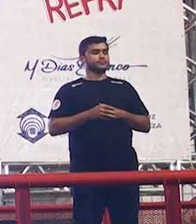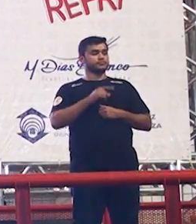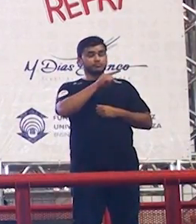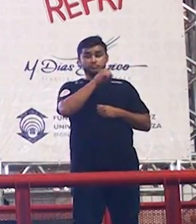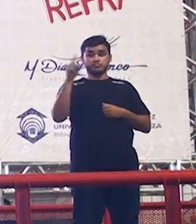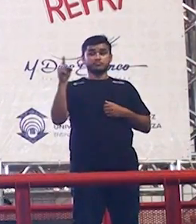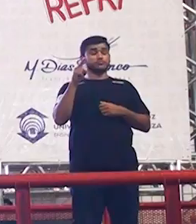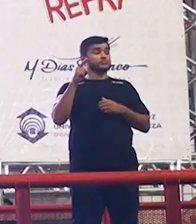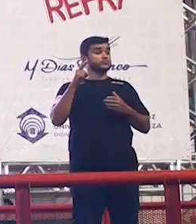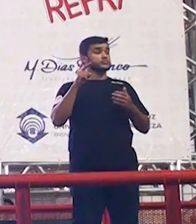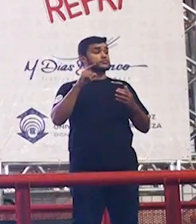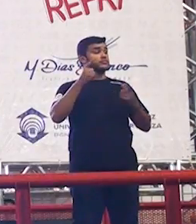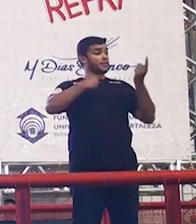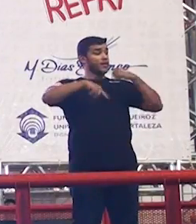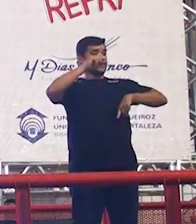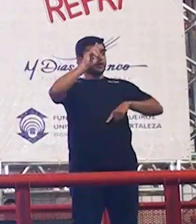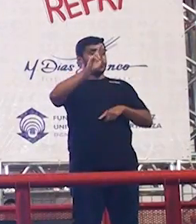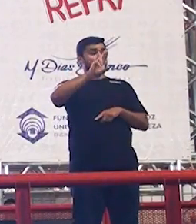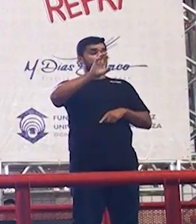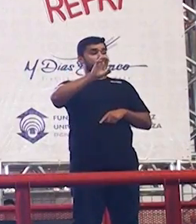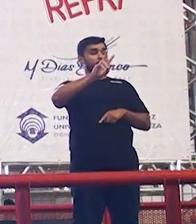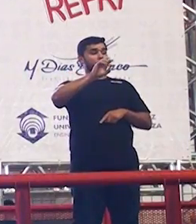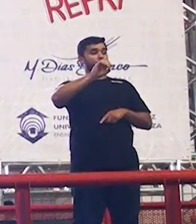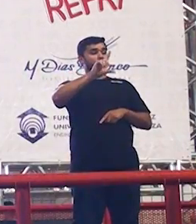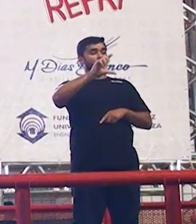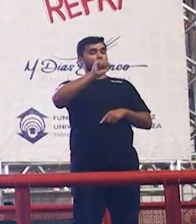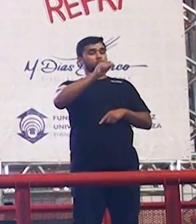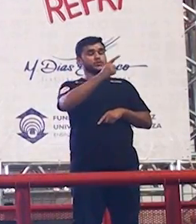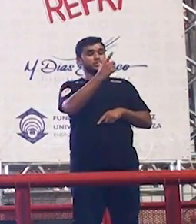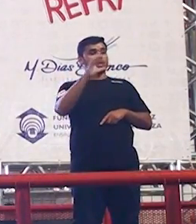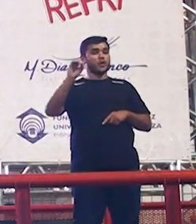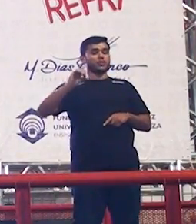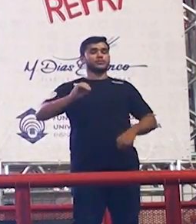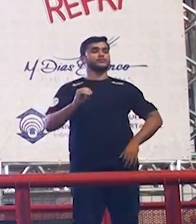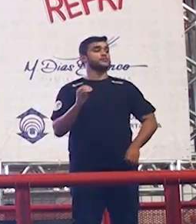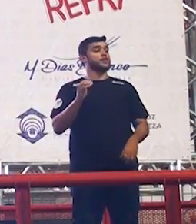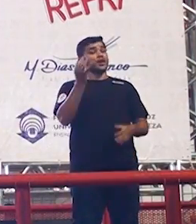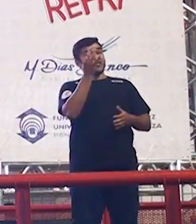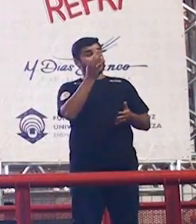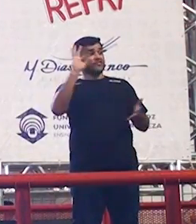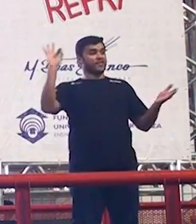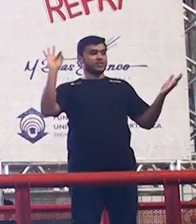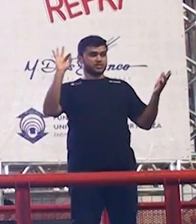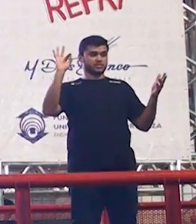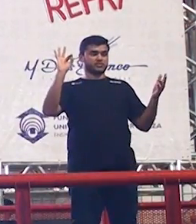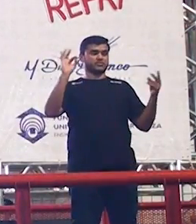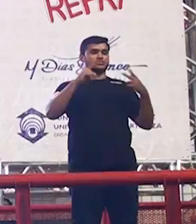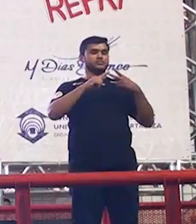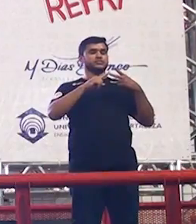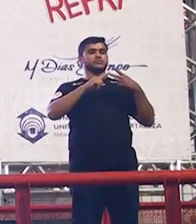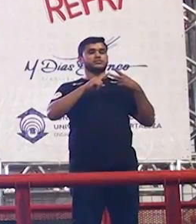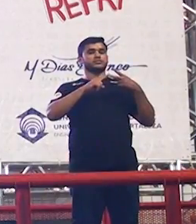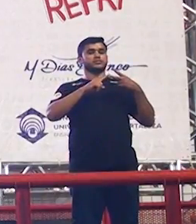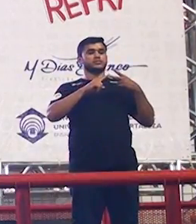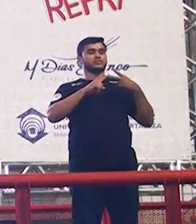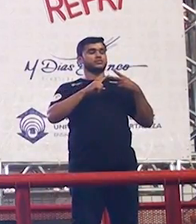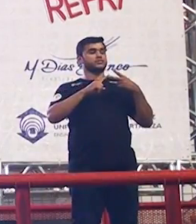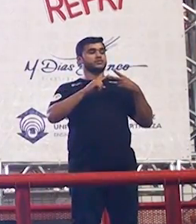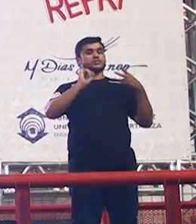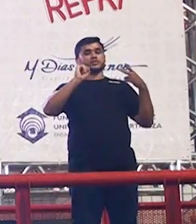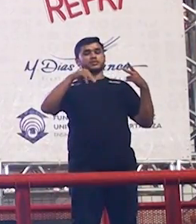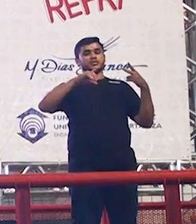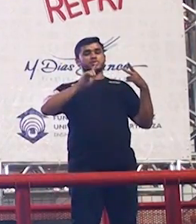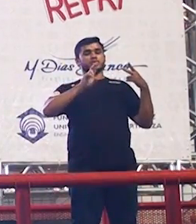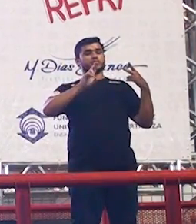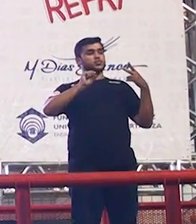Anote, primeiro, revoluções, e aí você bota francesa, revoluções